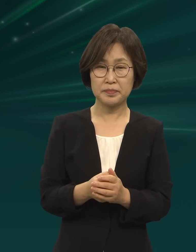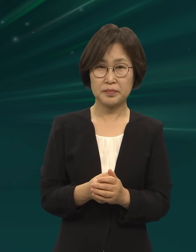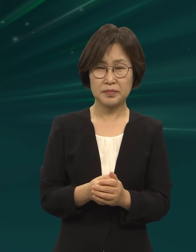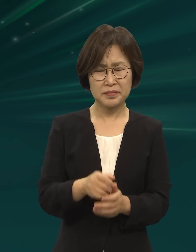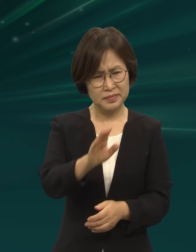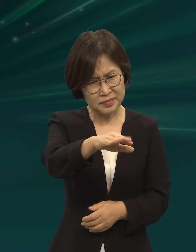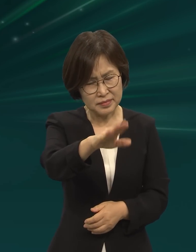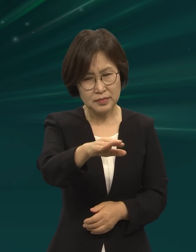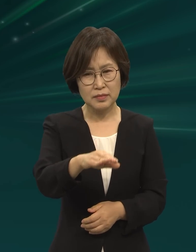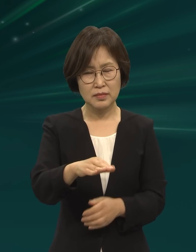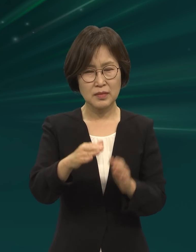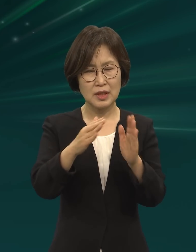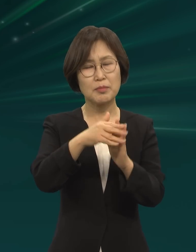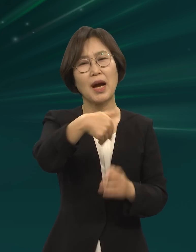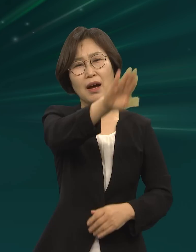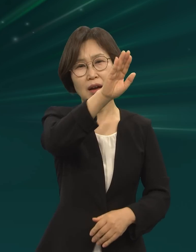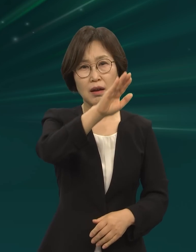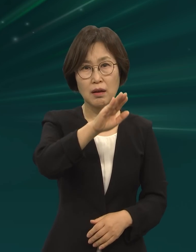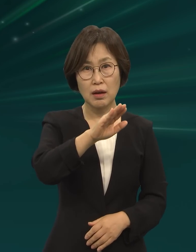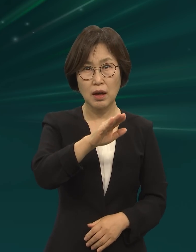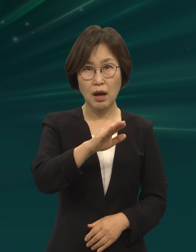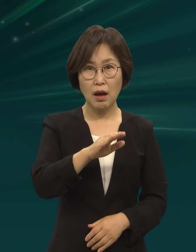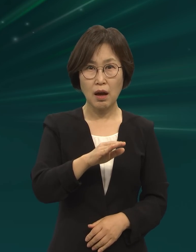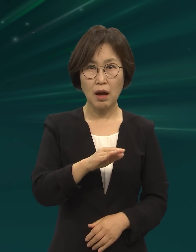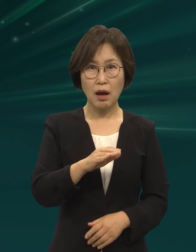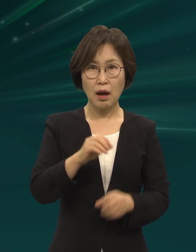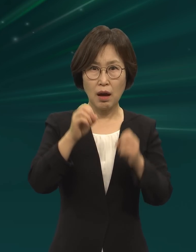야, 집에 가라.